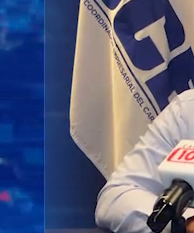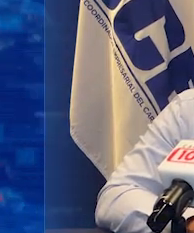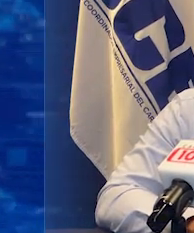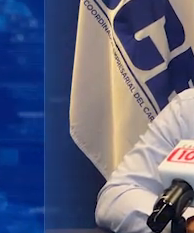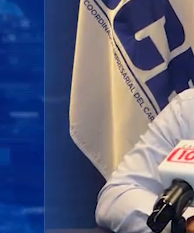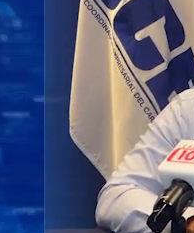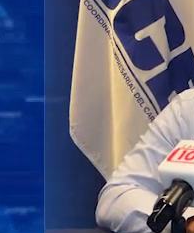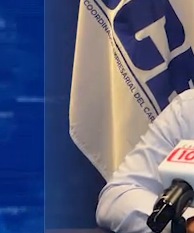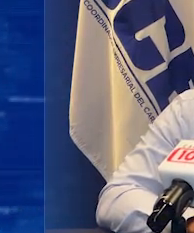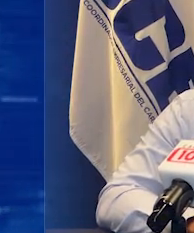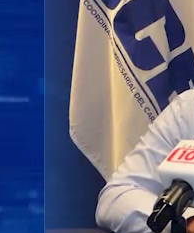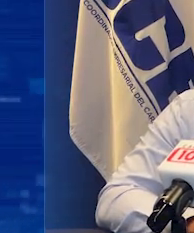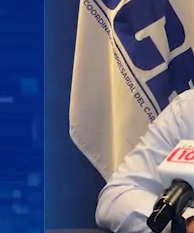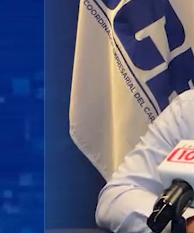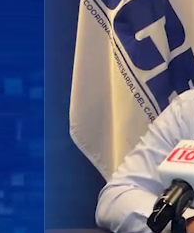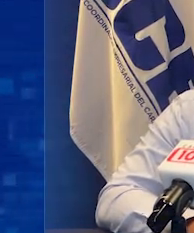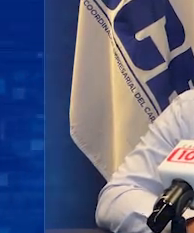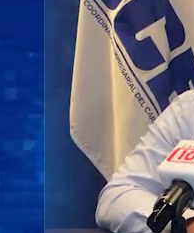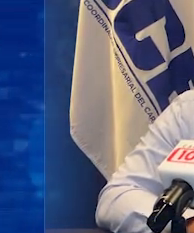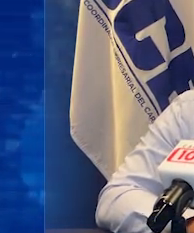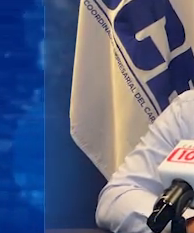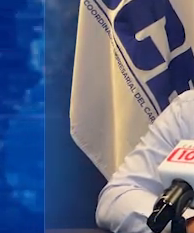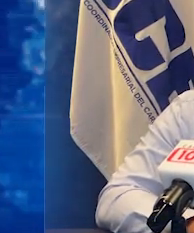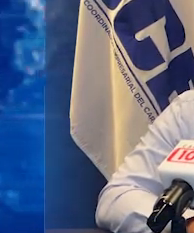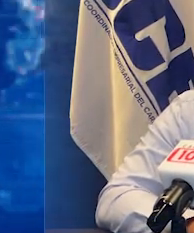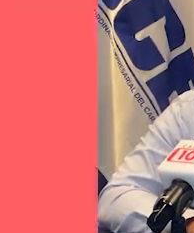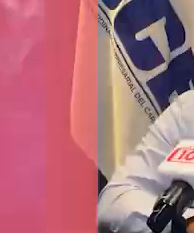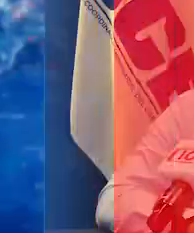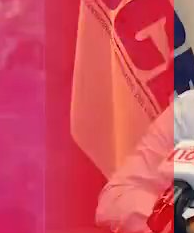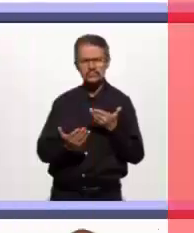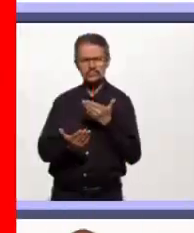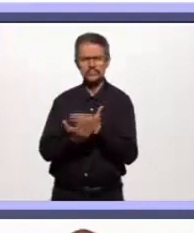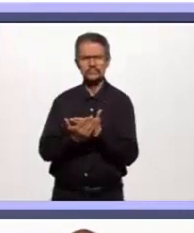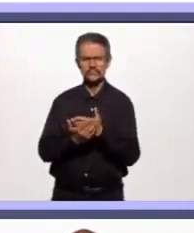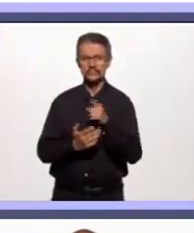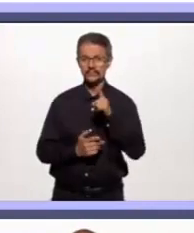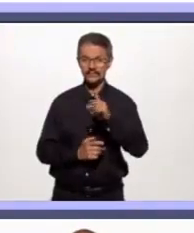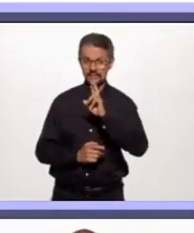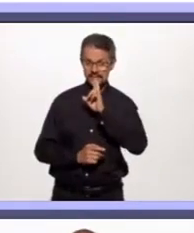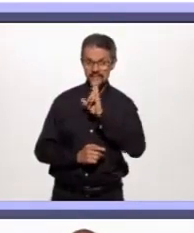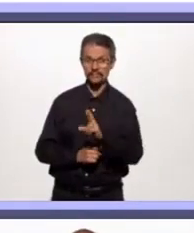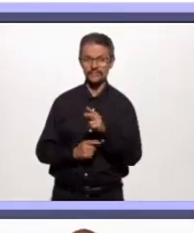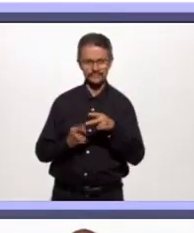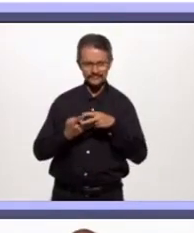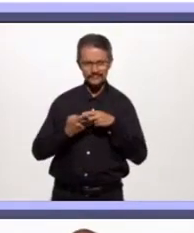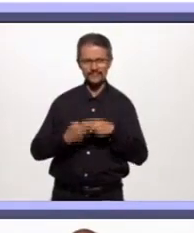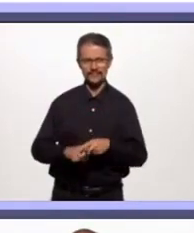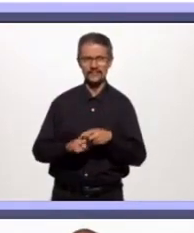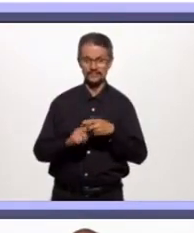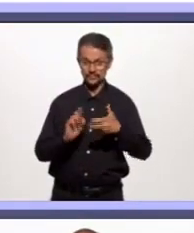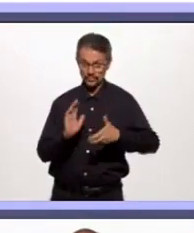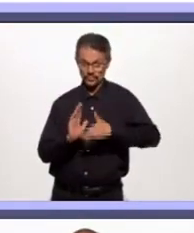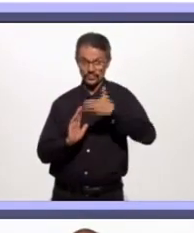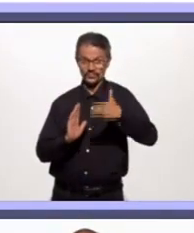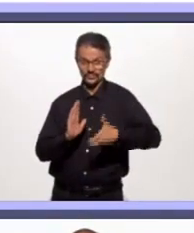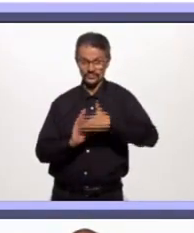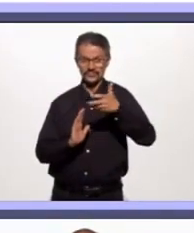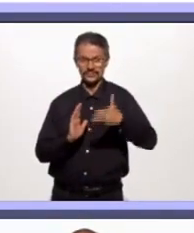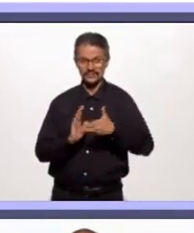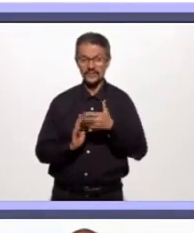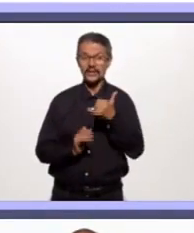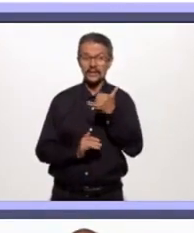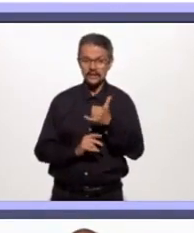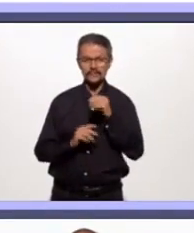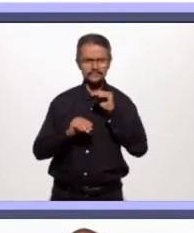Y entonces, pues creo que vamos bien. El sector empresarial espera que el tercer y